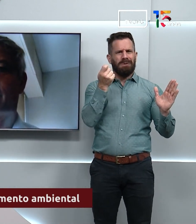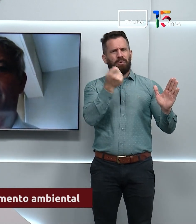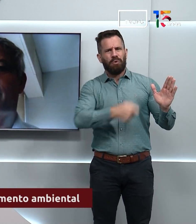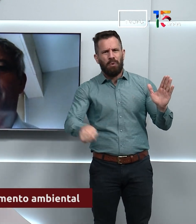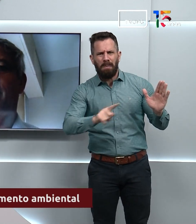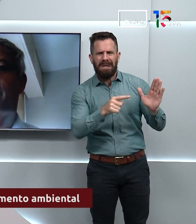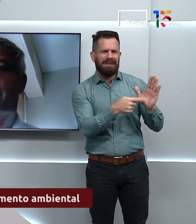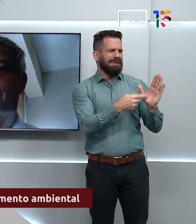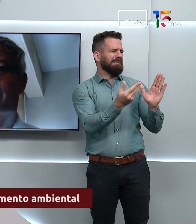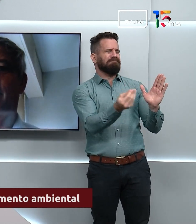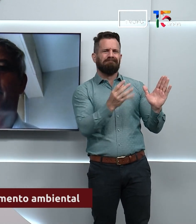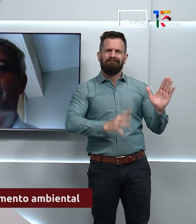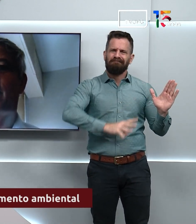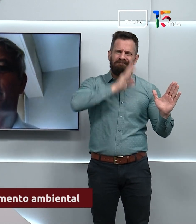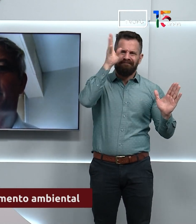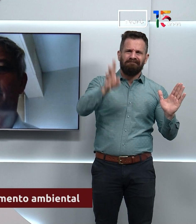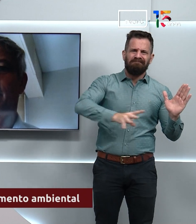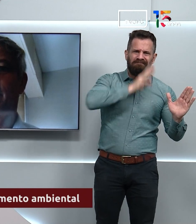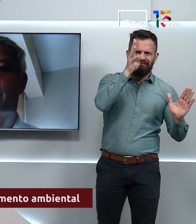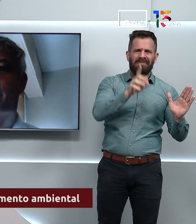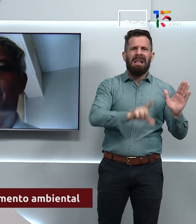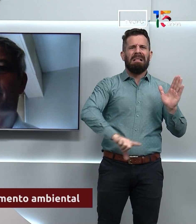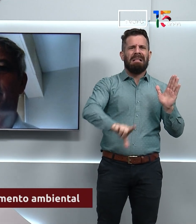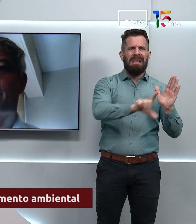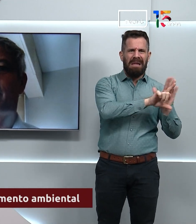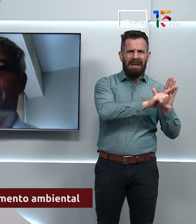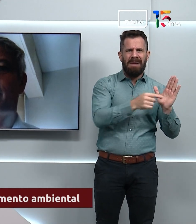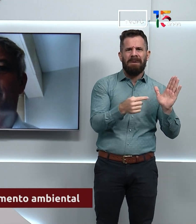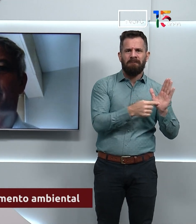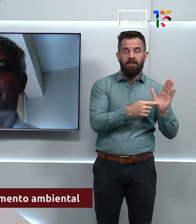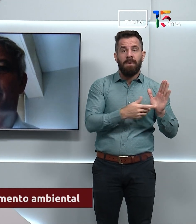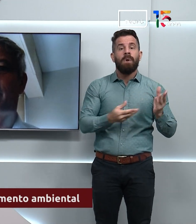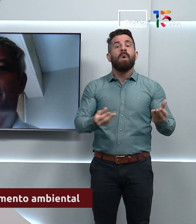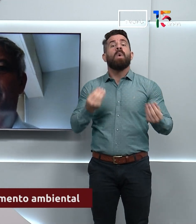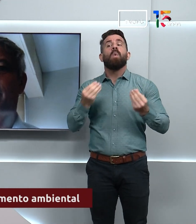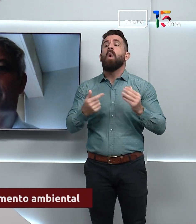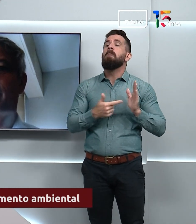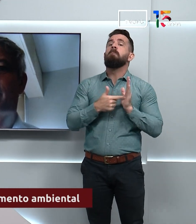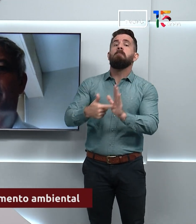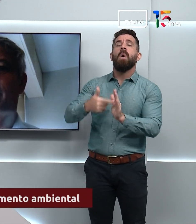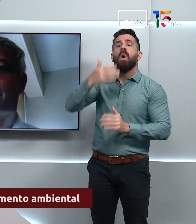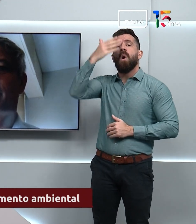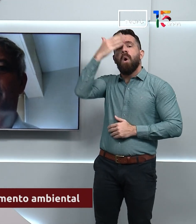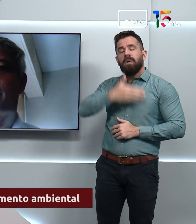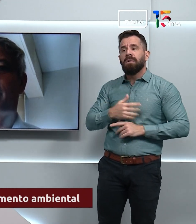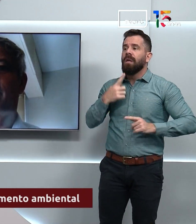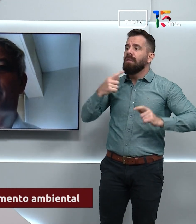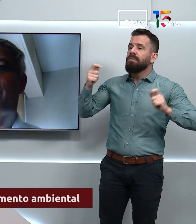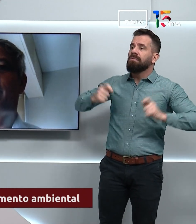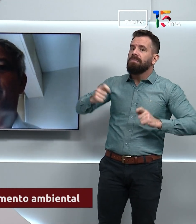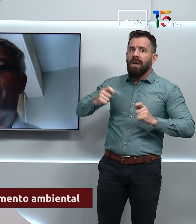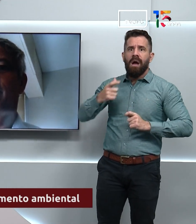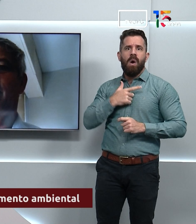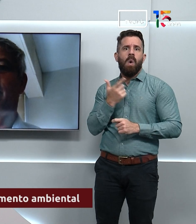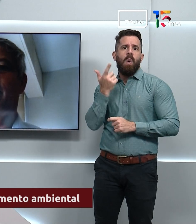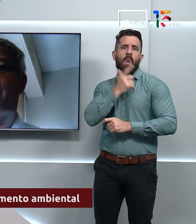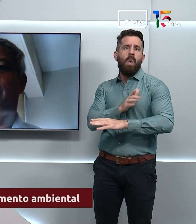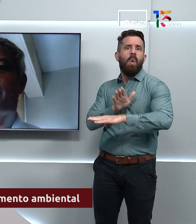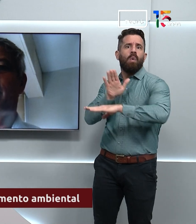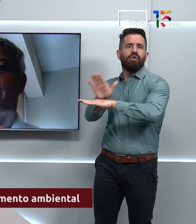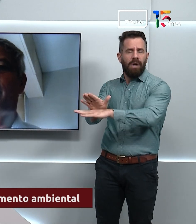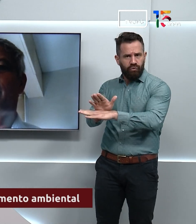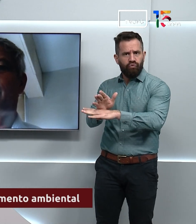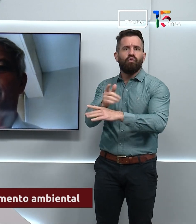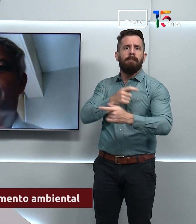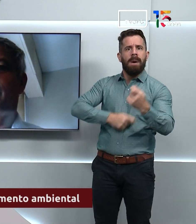desnecessárias ou exageradas. E de que forma que a gente pode mostrar para essas pessoas que eles podem ganhar financeiramente se eles obedecerem a